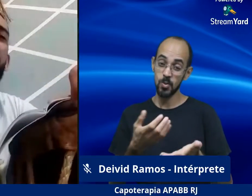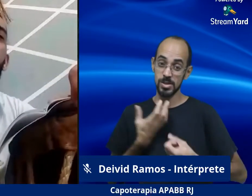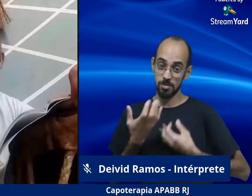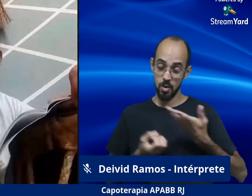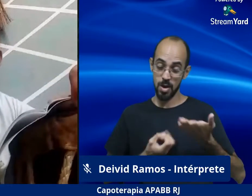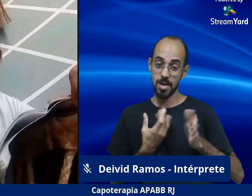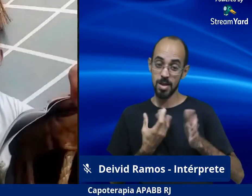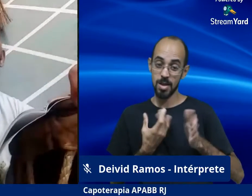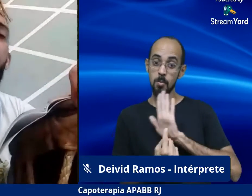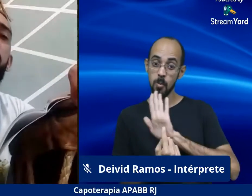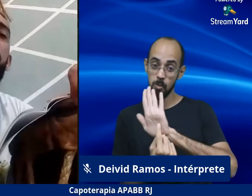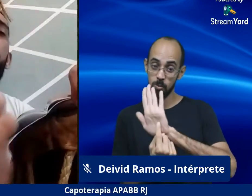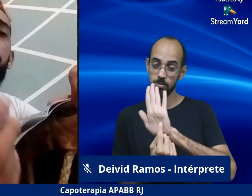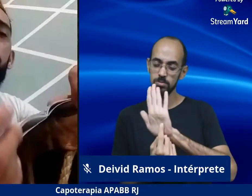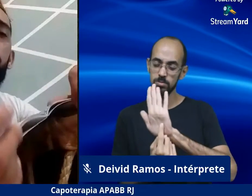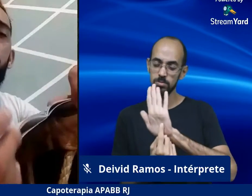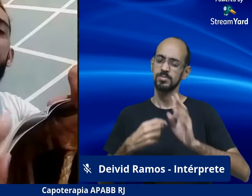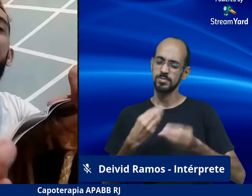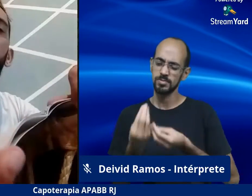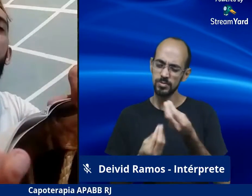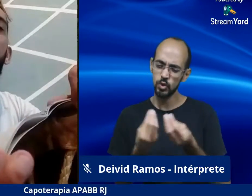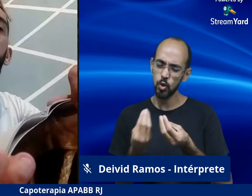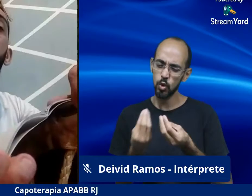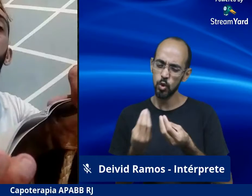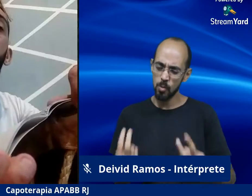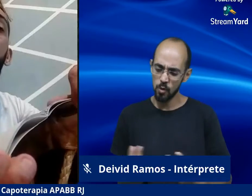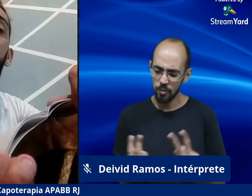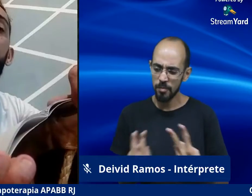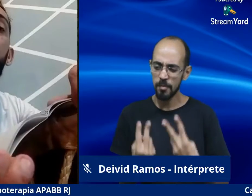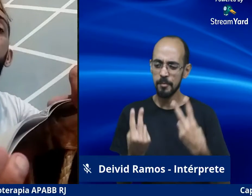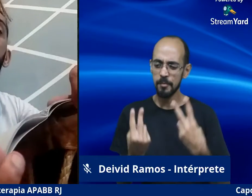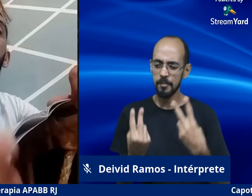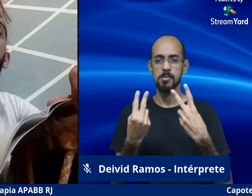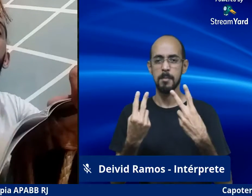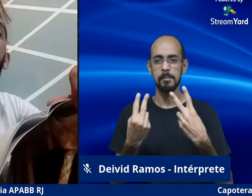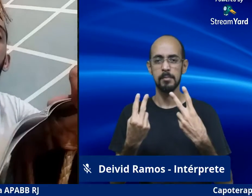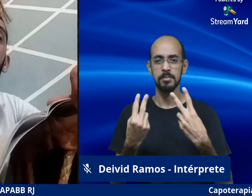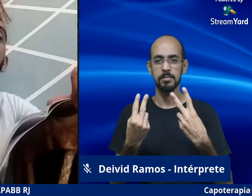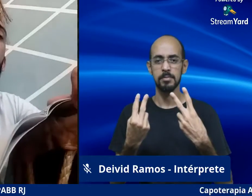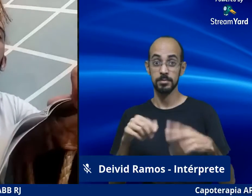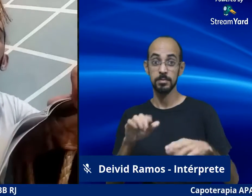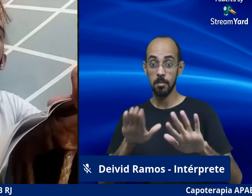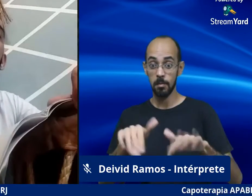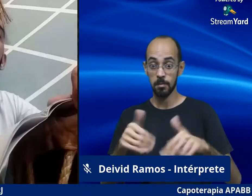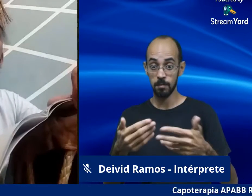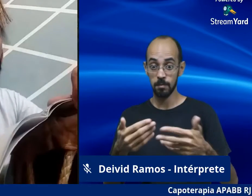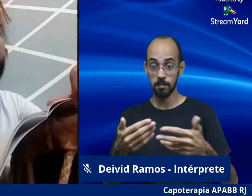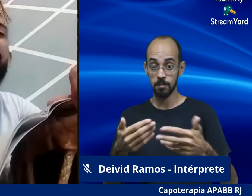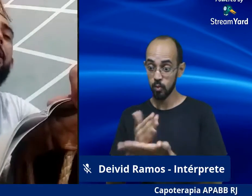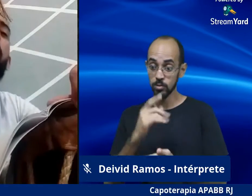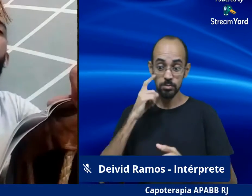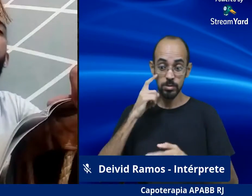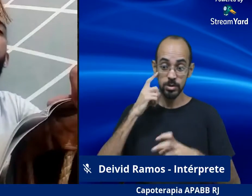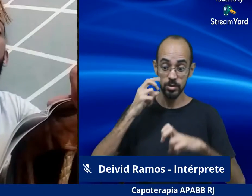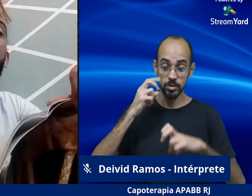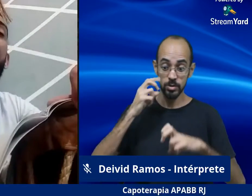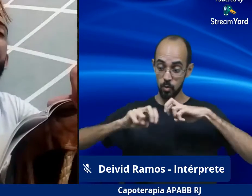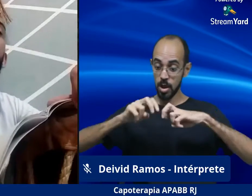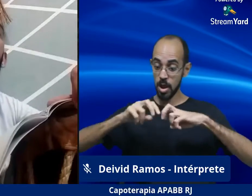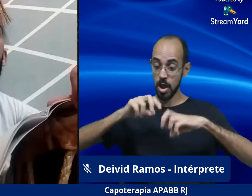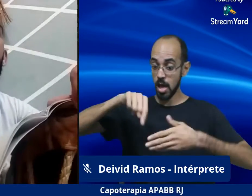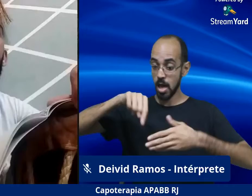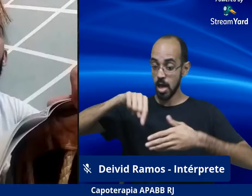A sincronia. Muitas pessoas acham que a capoeira é uma dança justamente por causa dessa sincronia,